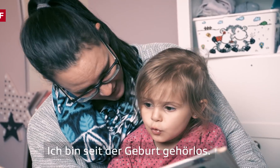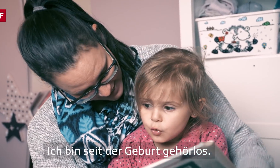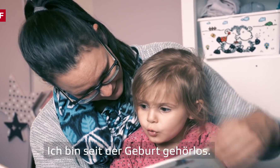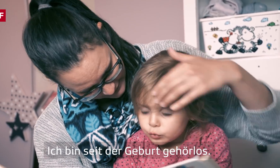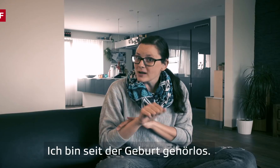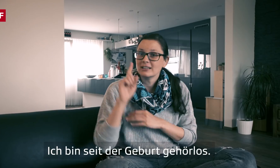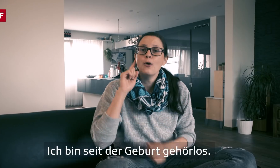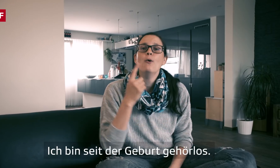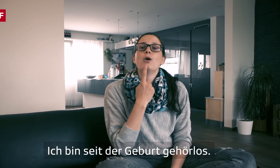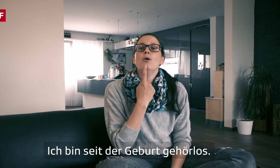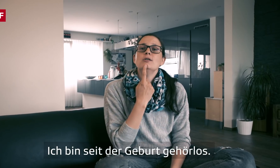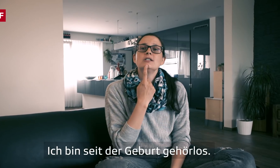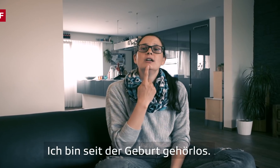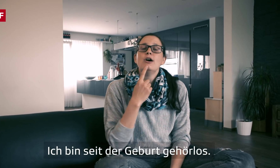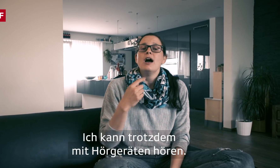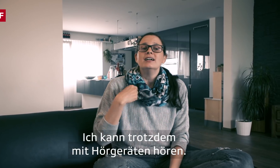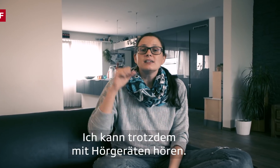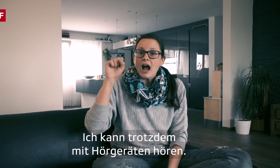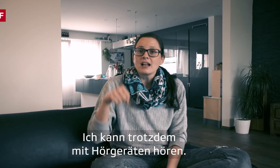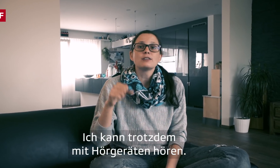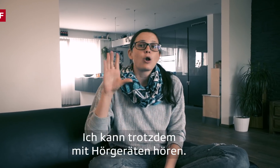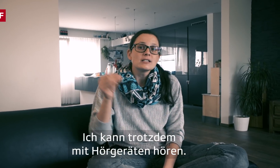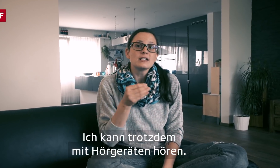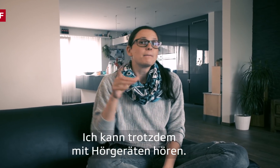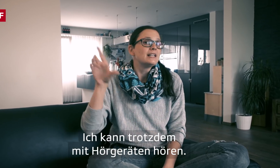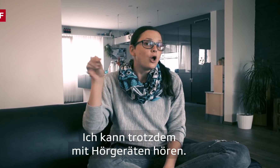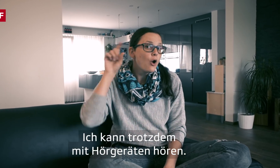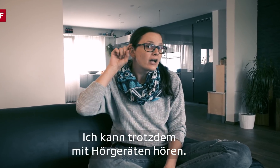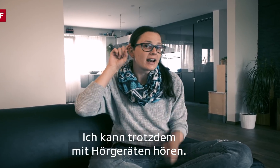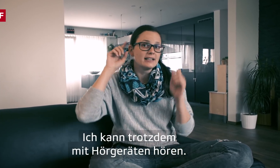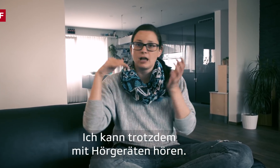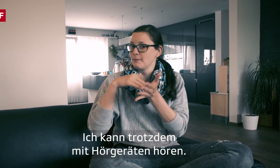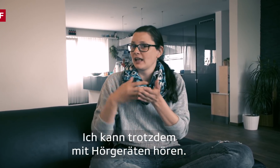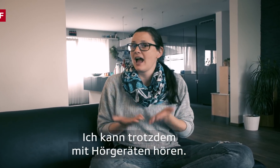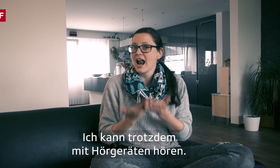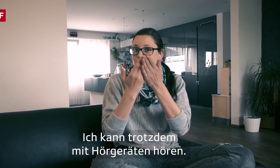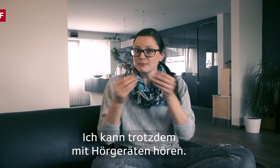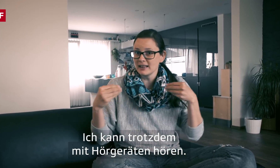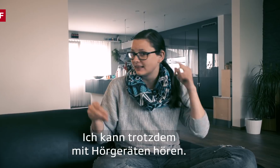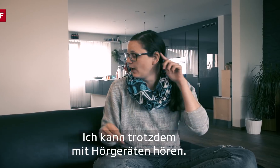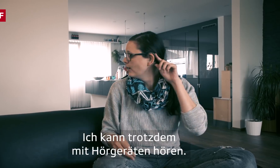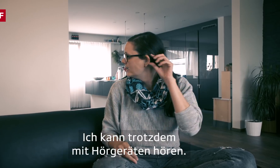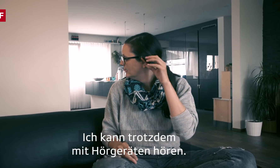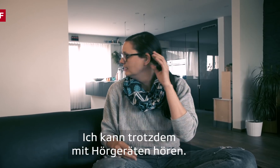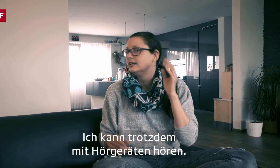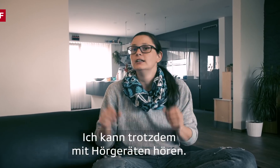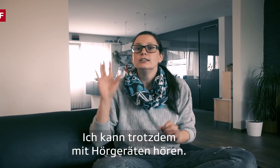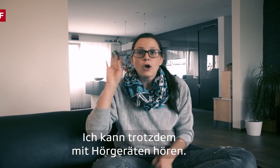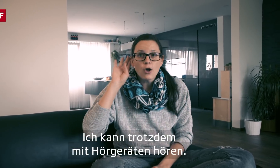seit Geburt Gehörlos. Ich kann trotzdem hörgerät, ich habe da Hilfsmittel.